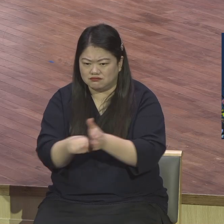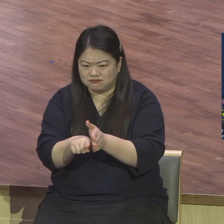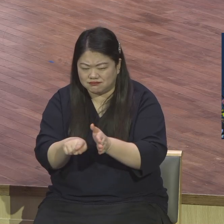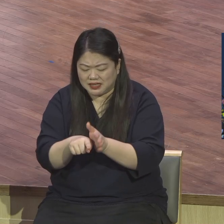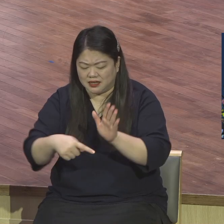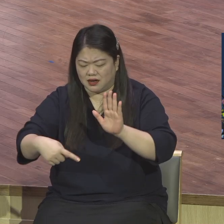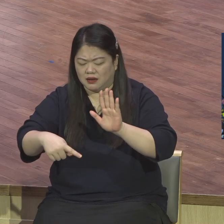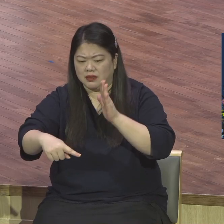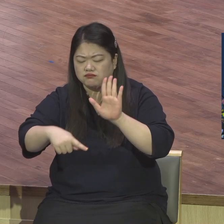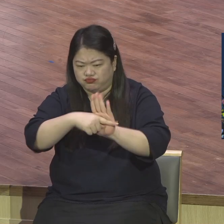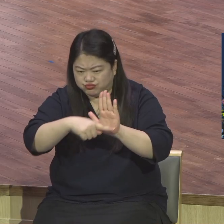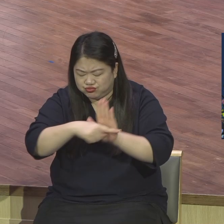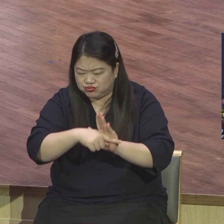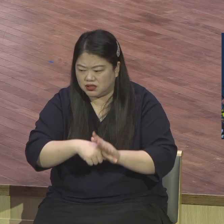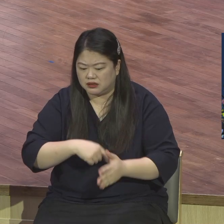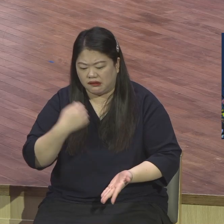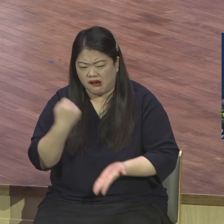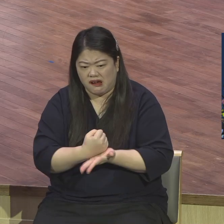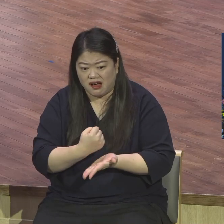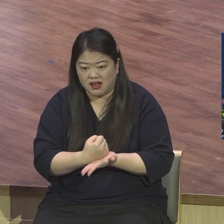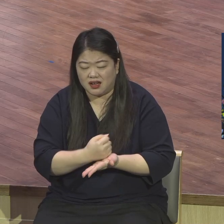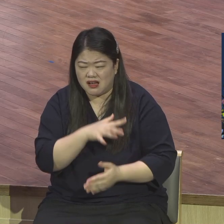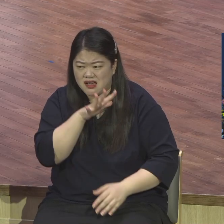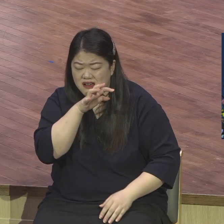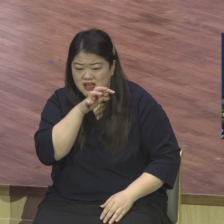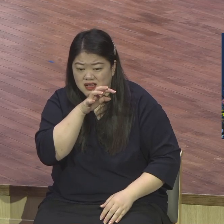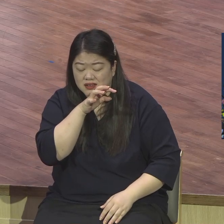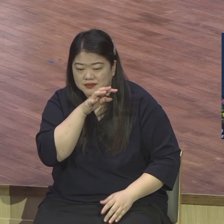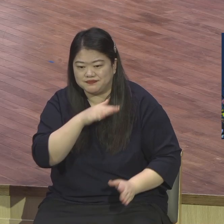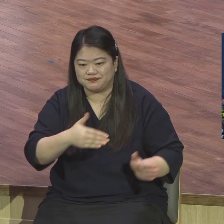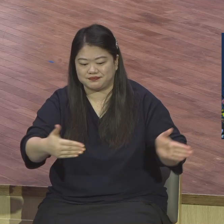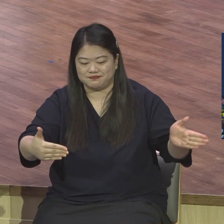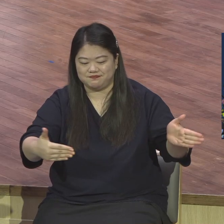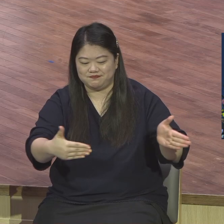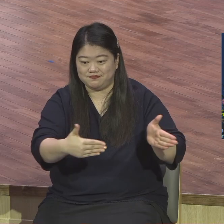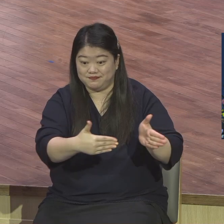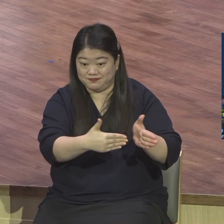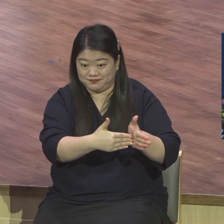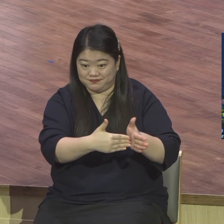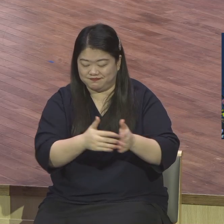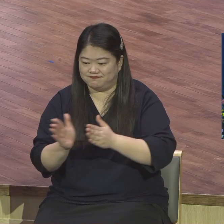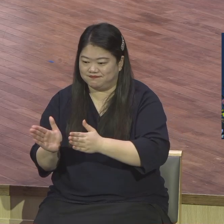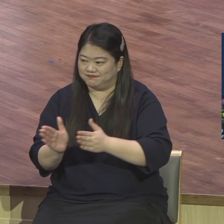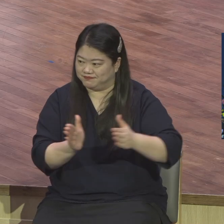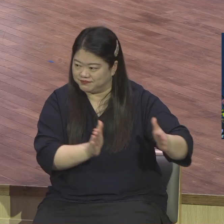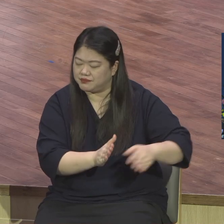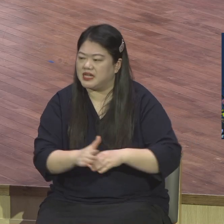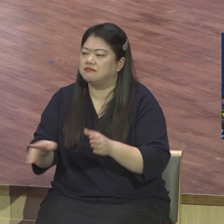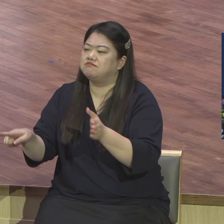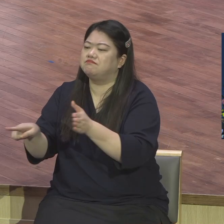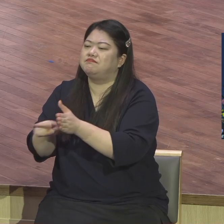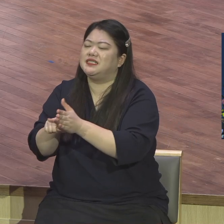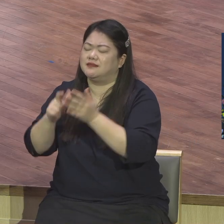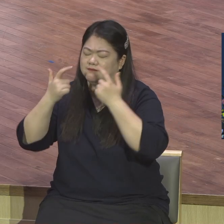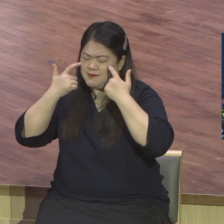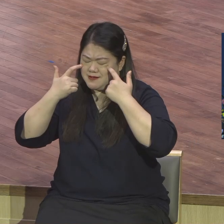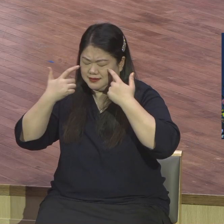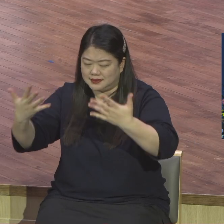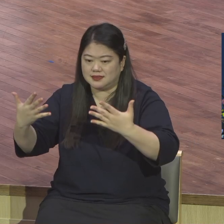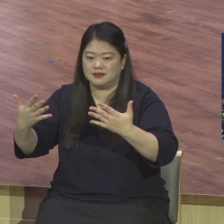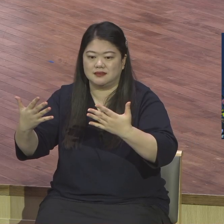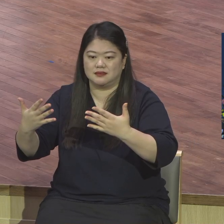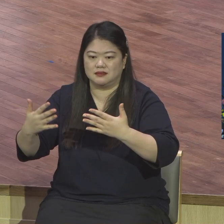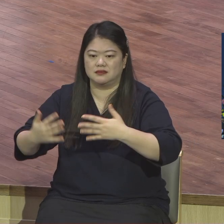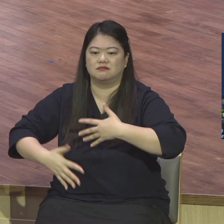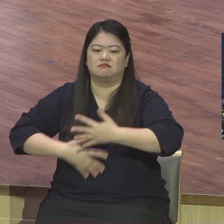원망 불평하지 마시고 당당히 믿음의 고백을 의식적으로